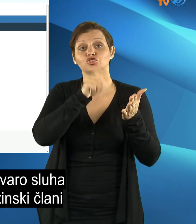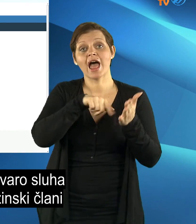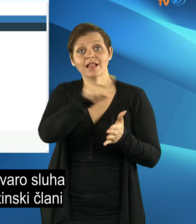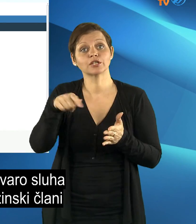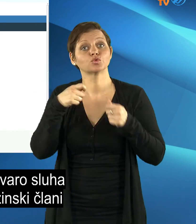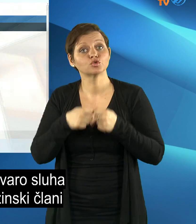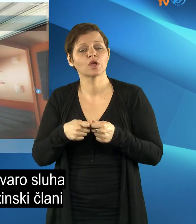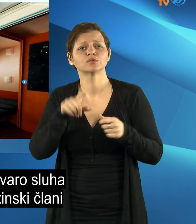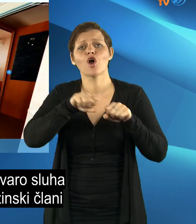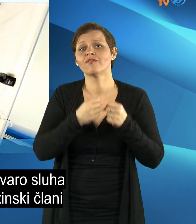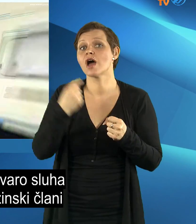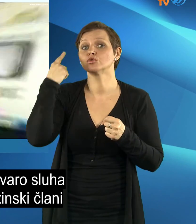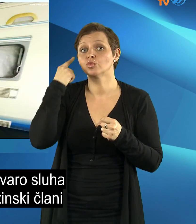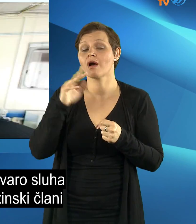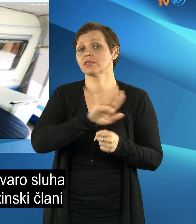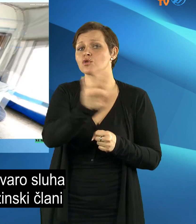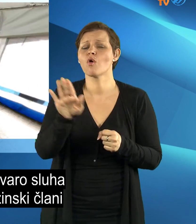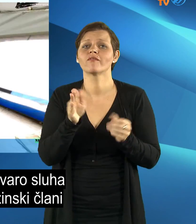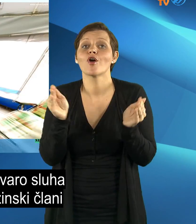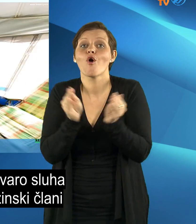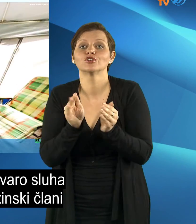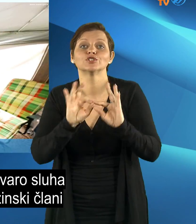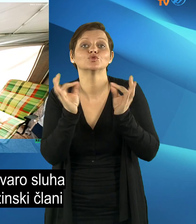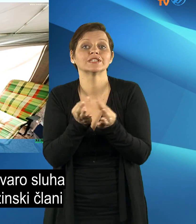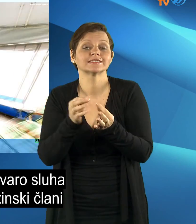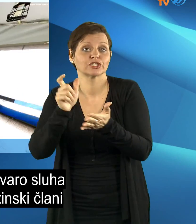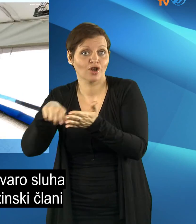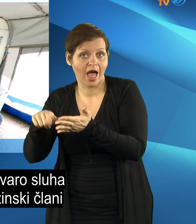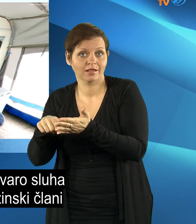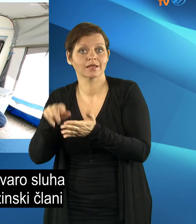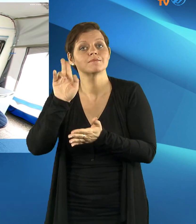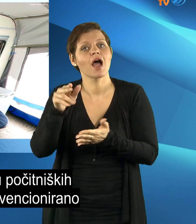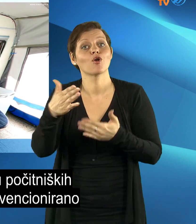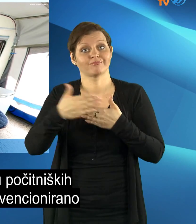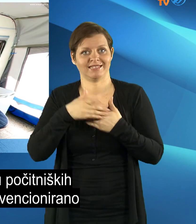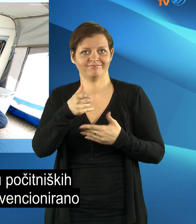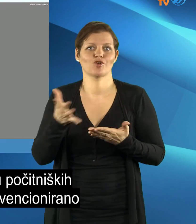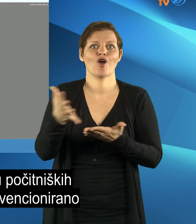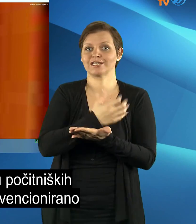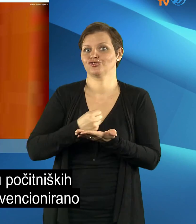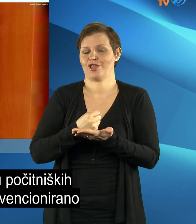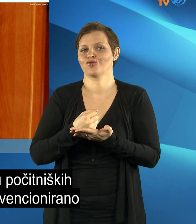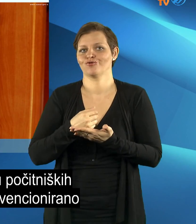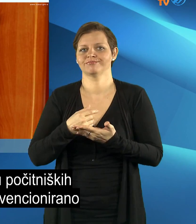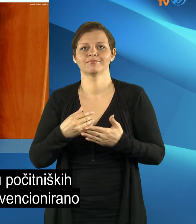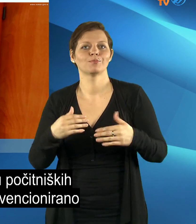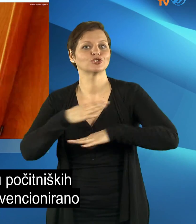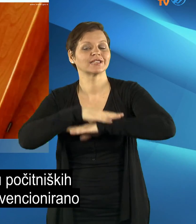Člani društev z okvaro sluha in njihovi ožji družinski člani imajo pri koriščenju počitniških kapacitet